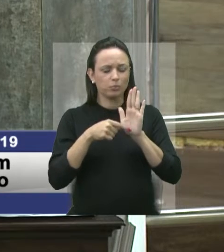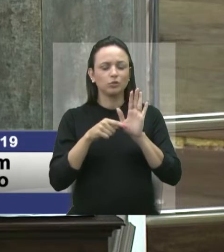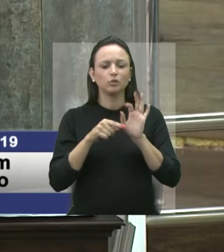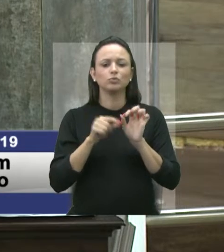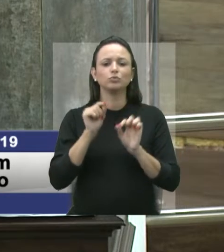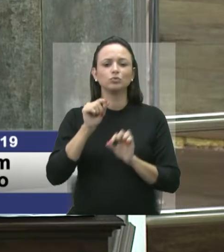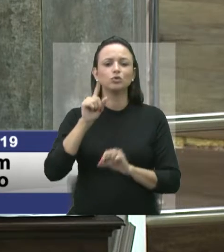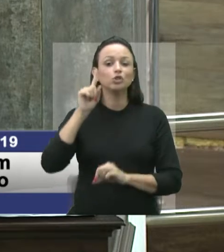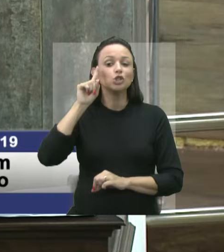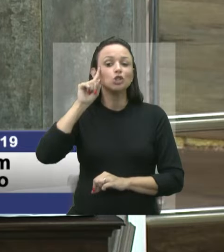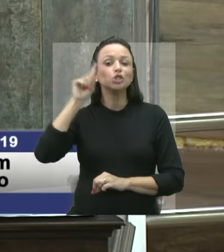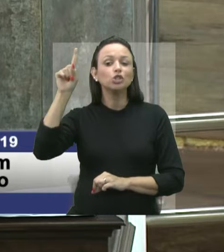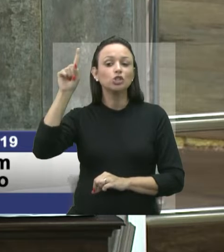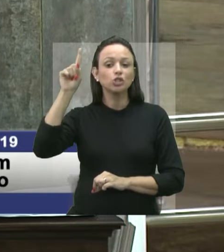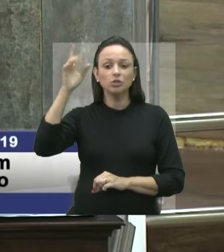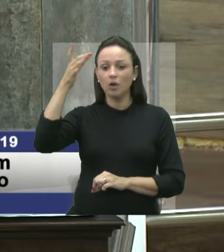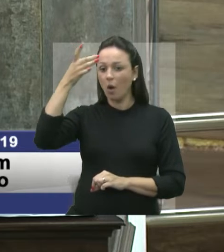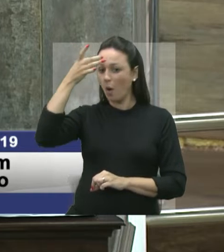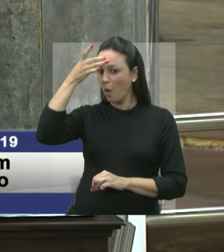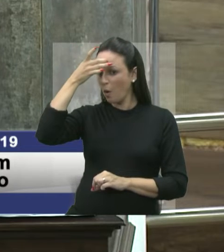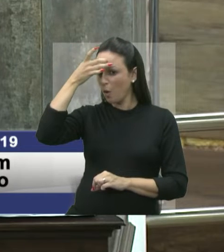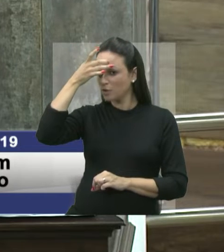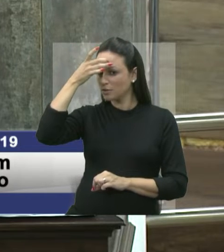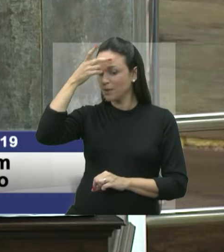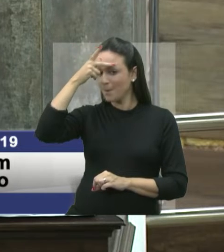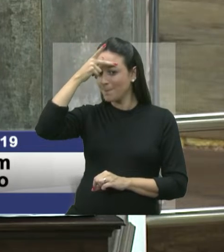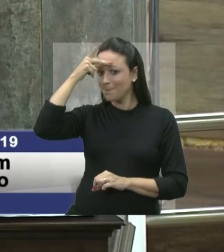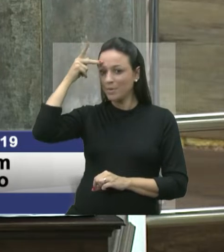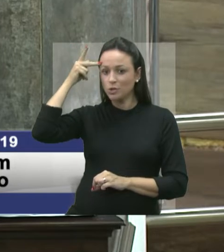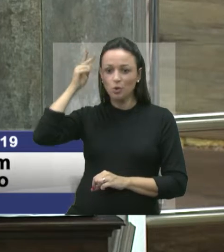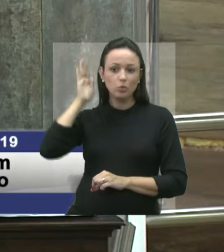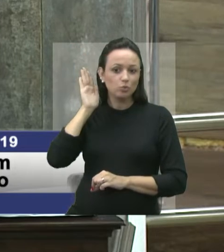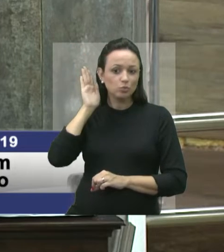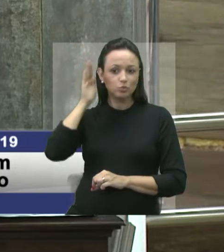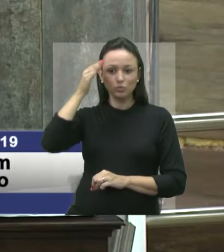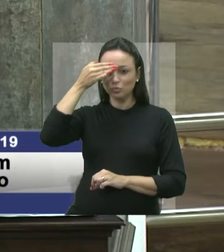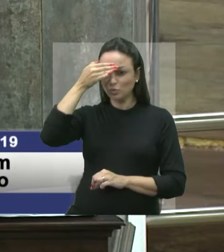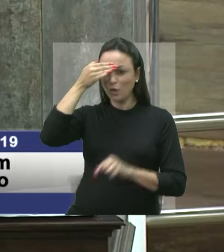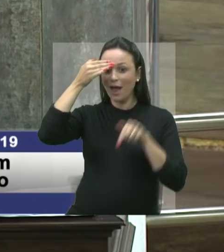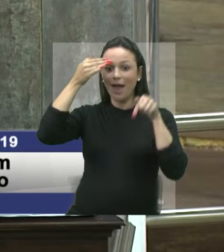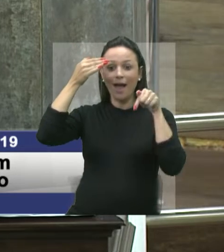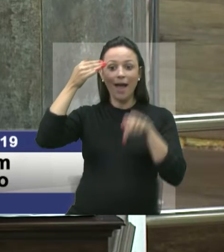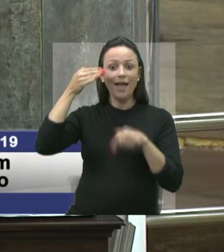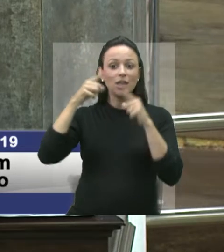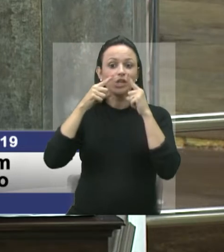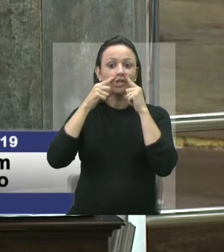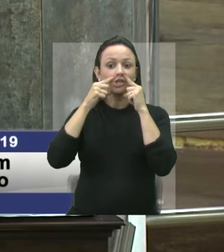instituindo o Dia da Conscientização sobre a Pessoa com Surdo-Cegueira no município de Jaú.